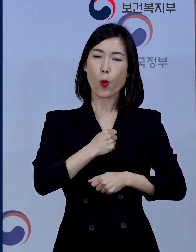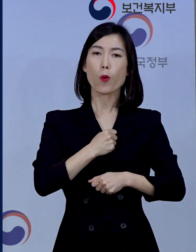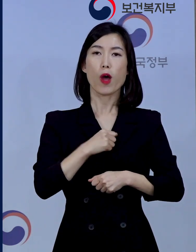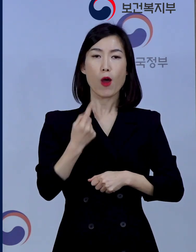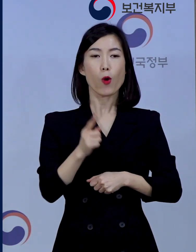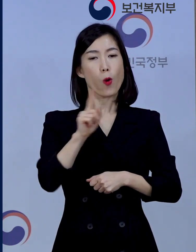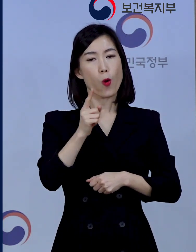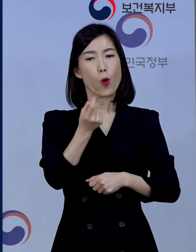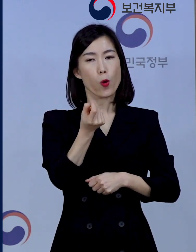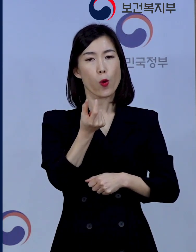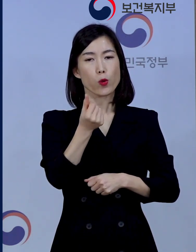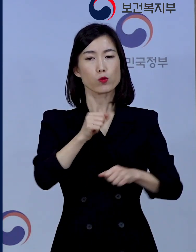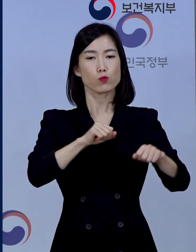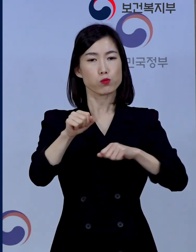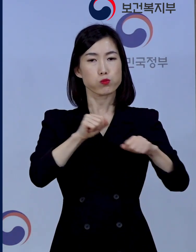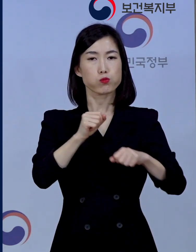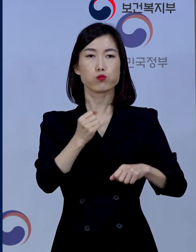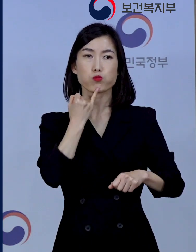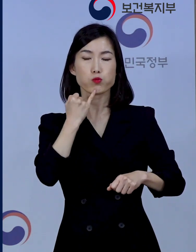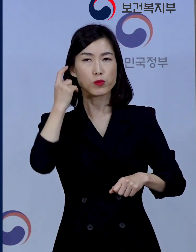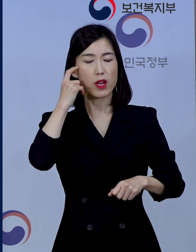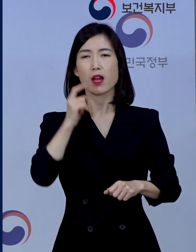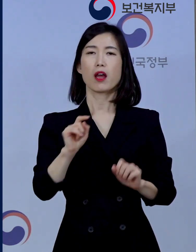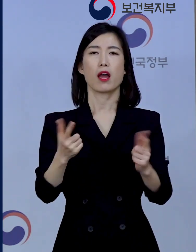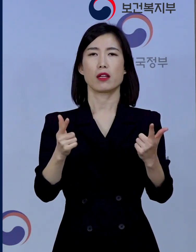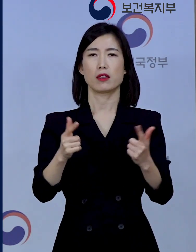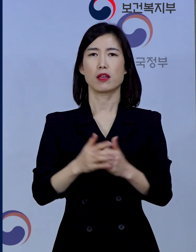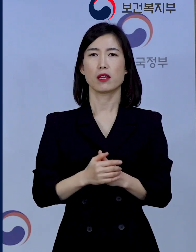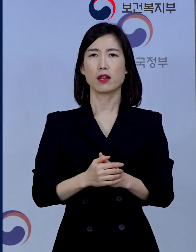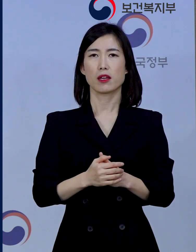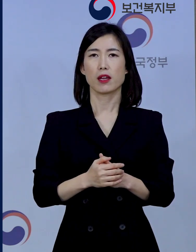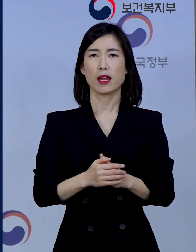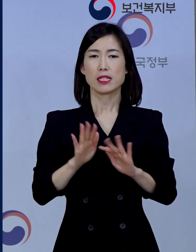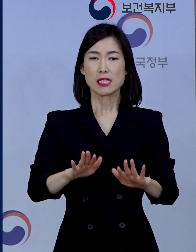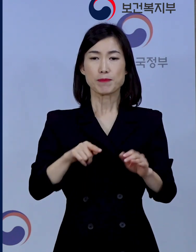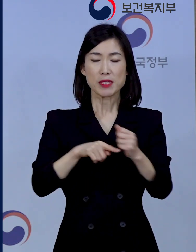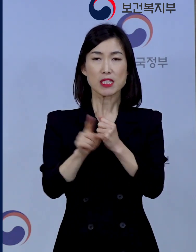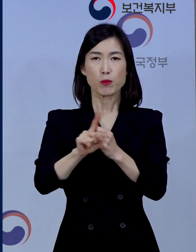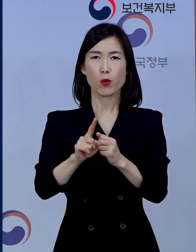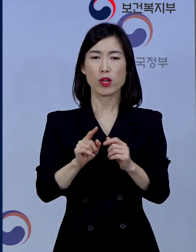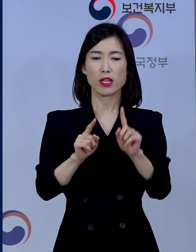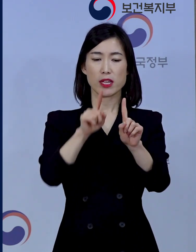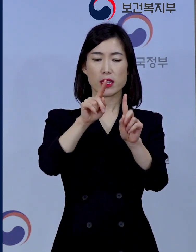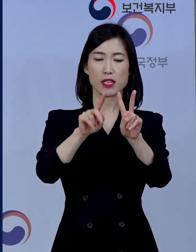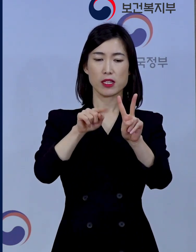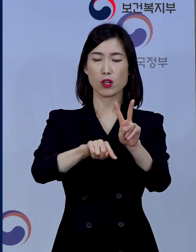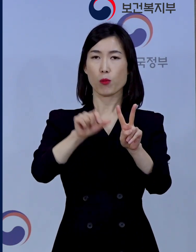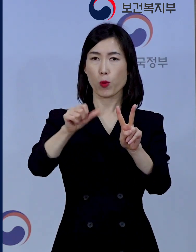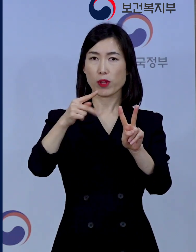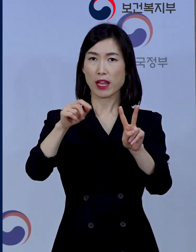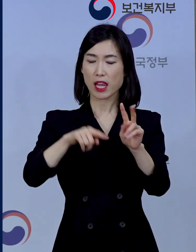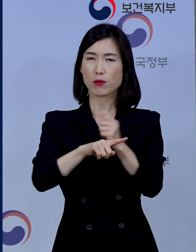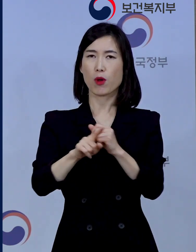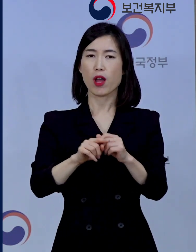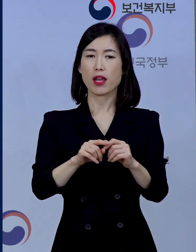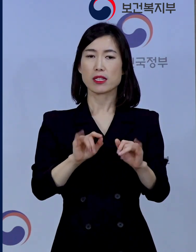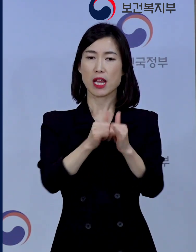지키면서 어떤 활동을 할 수 있는 시기가 아니며 가급적 모든 사회활동을 자제하고